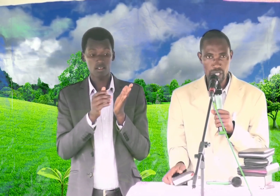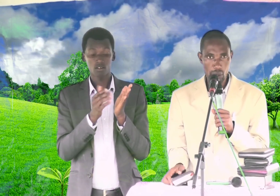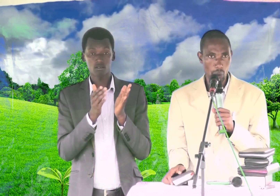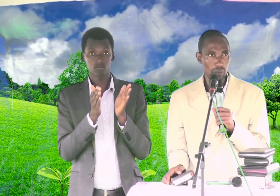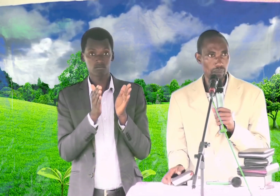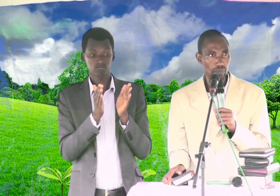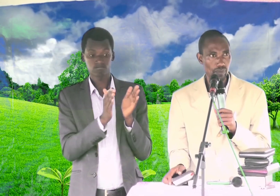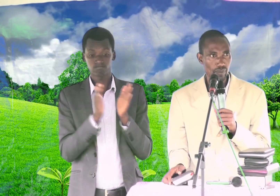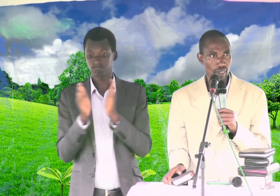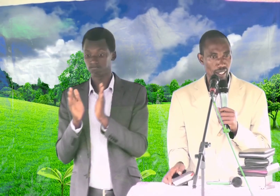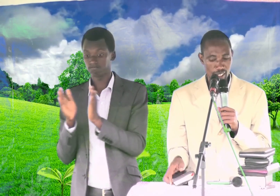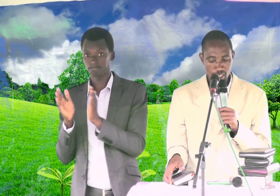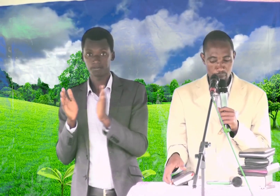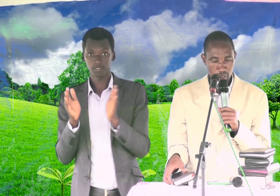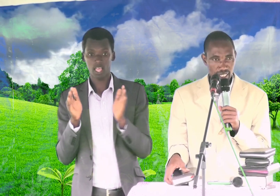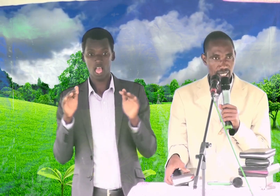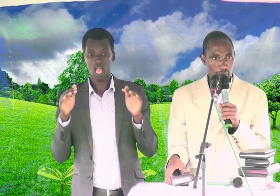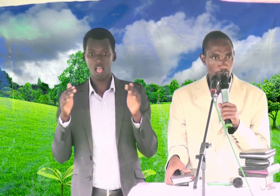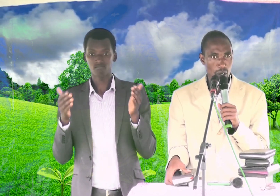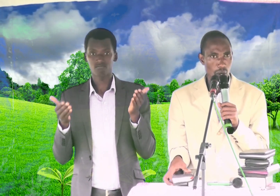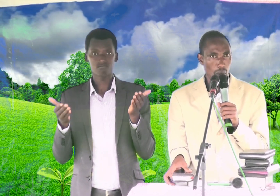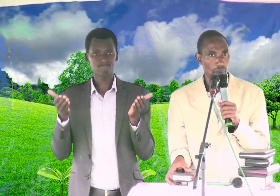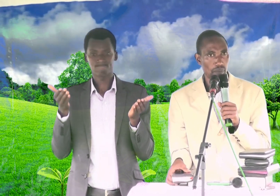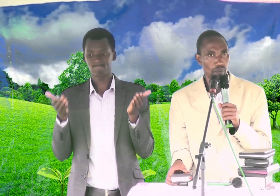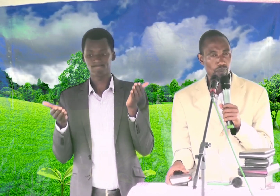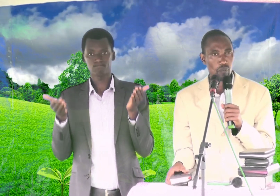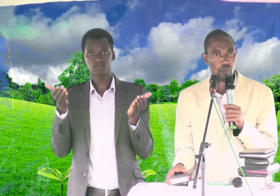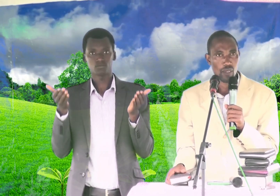Ndatanga urugero mu gitabo